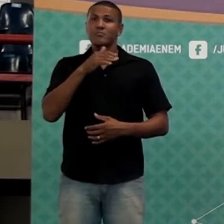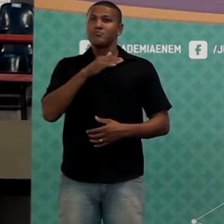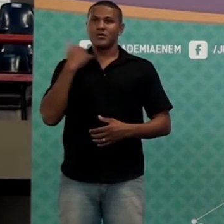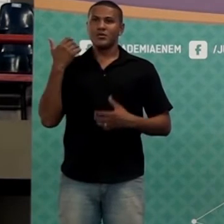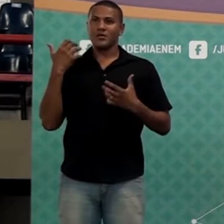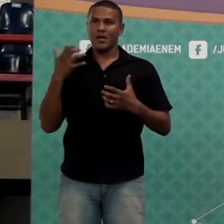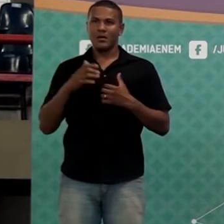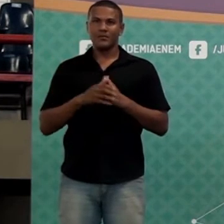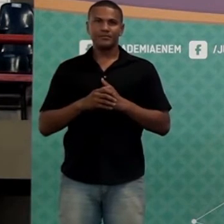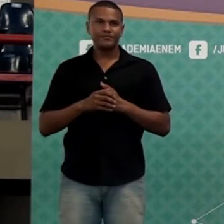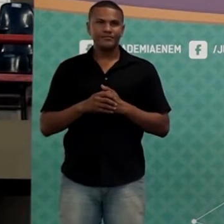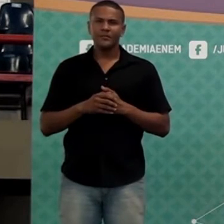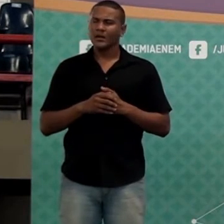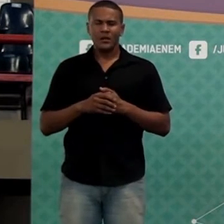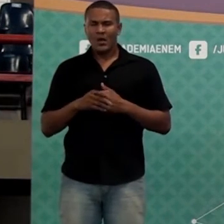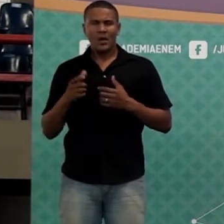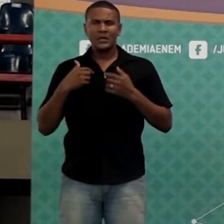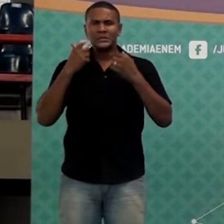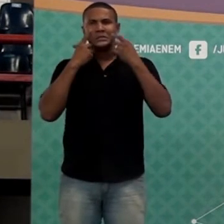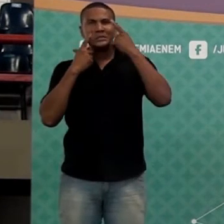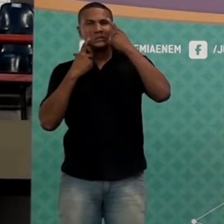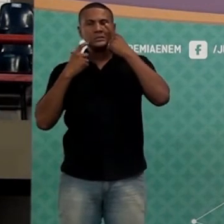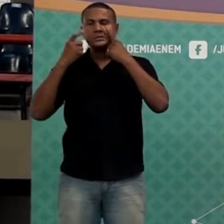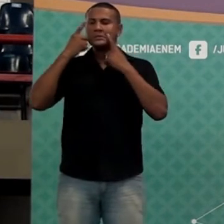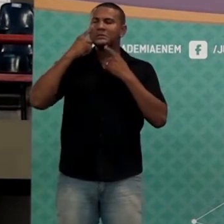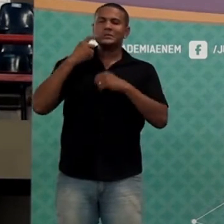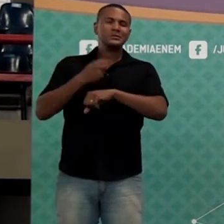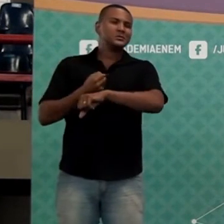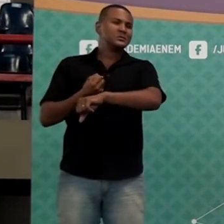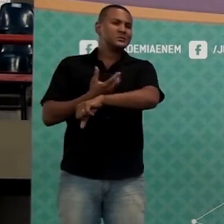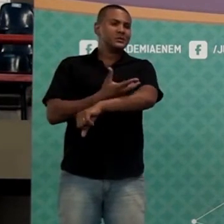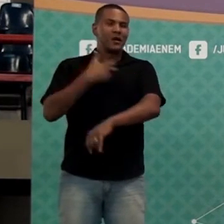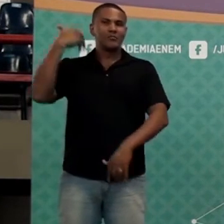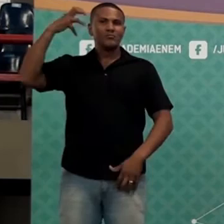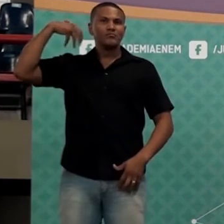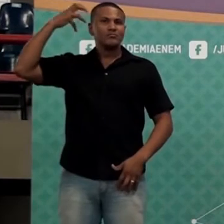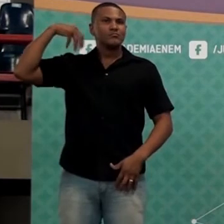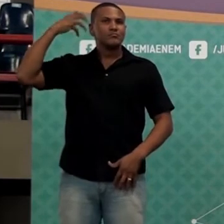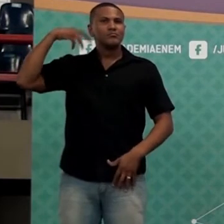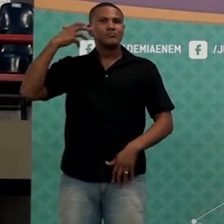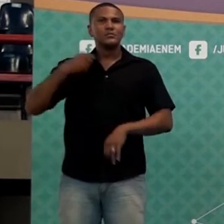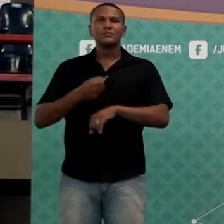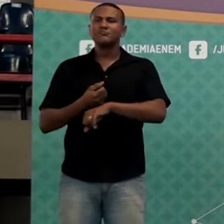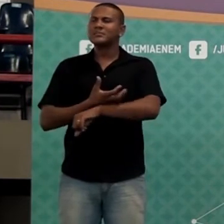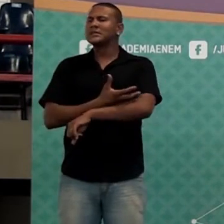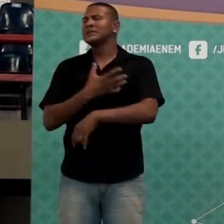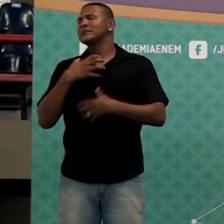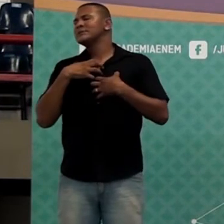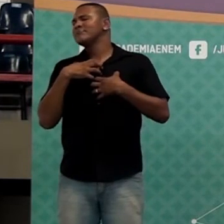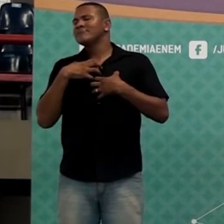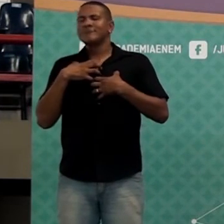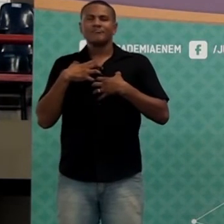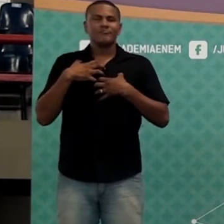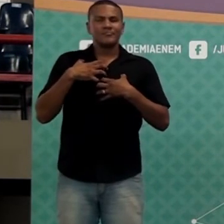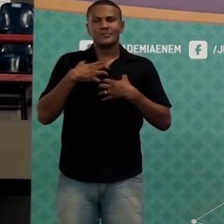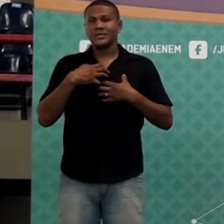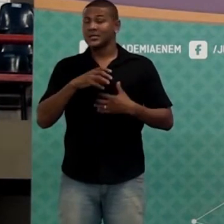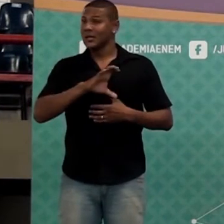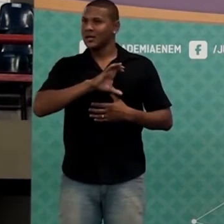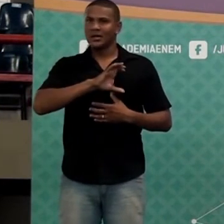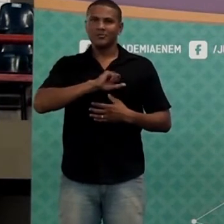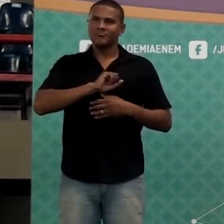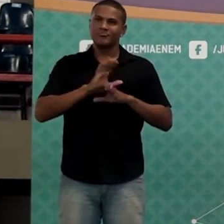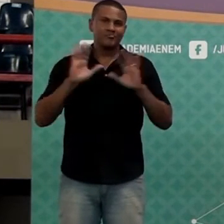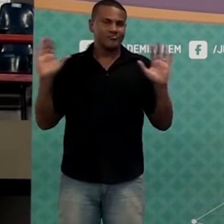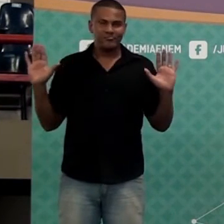E a música truando, e a noiva chorando, e todo mundo emocionado, e a música truando que os cabas tinham que morrer. Tá certo? E o romantismo no Love's in